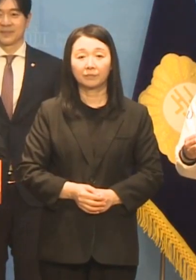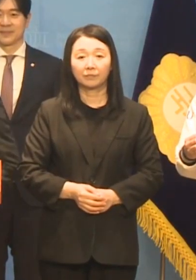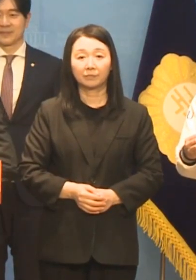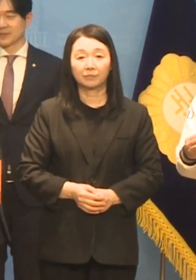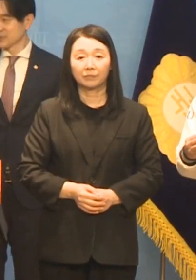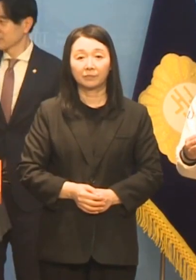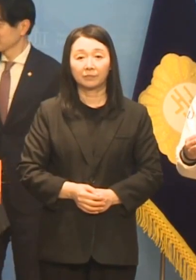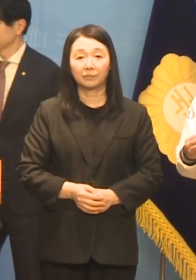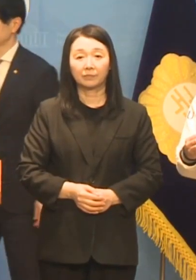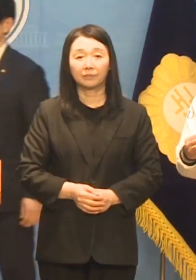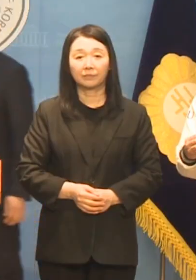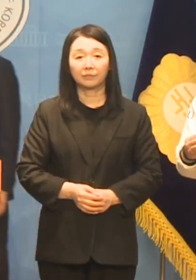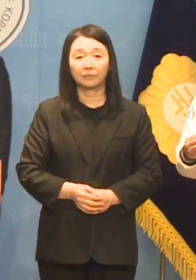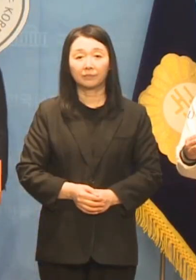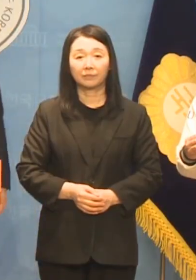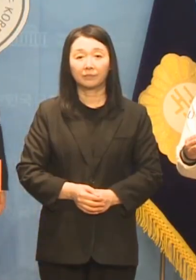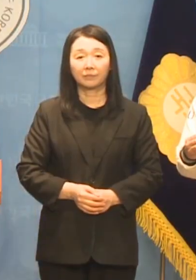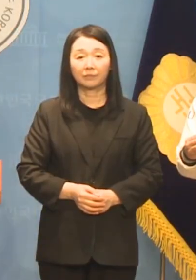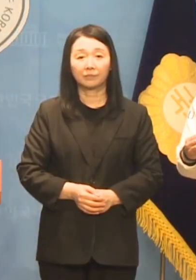예.